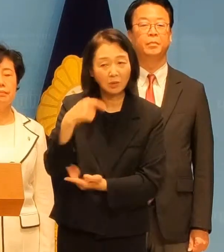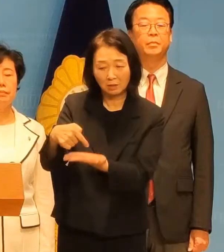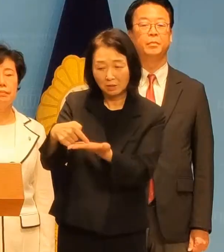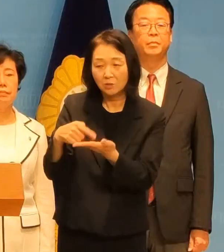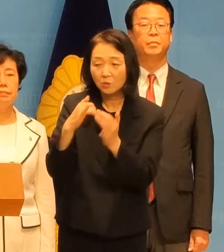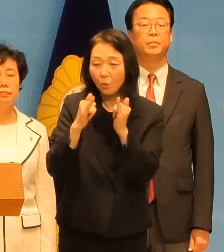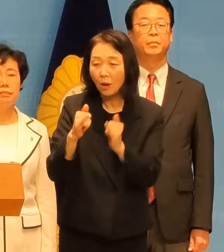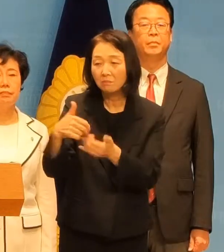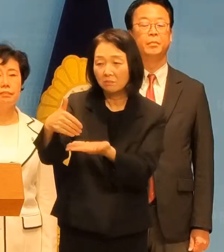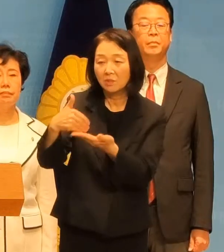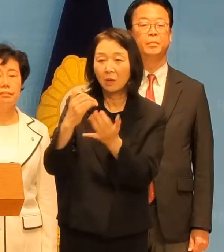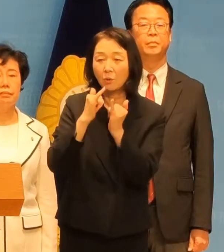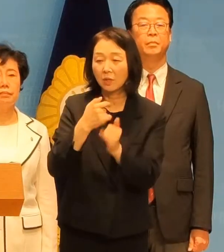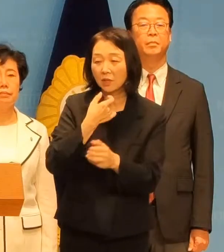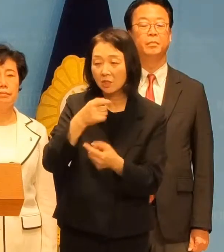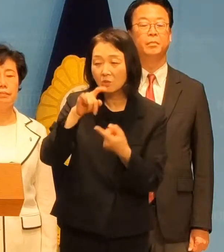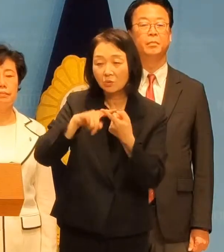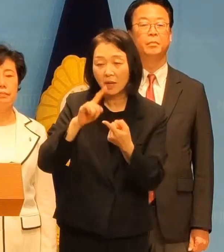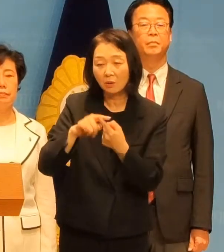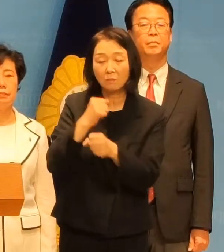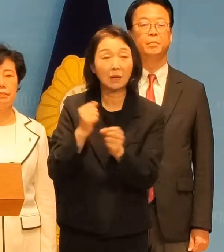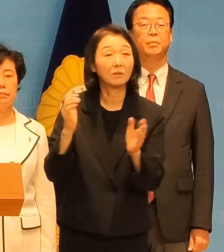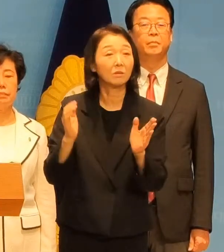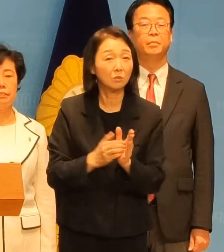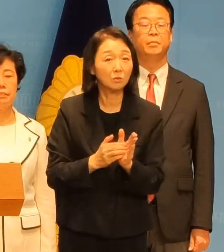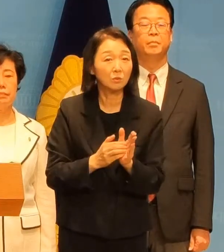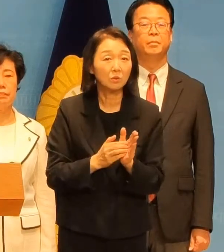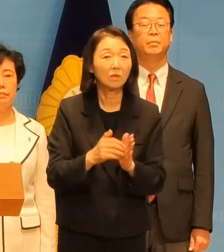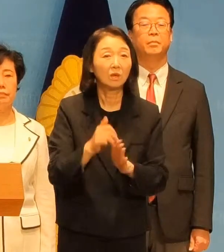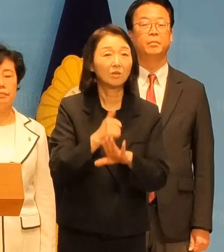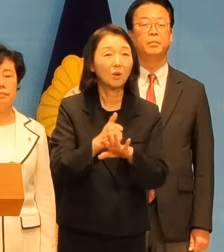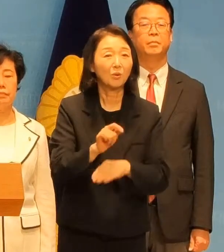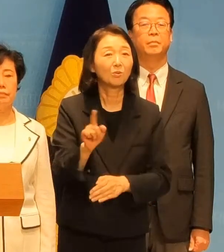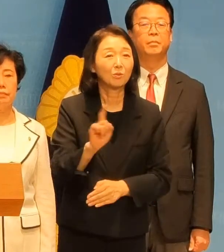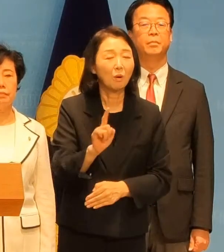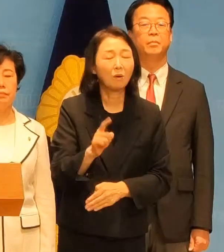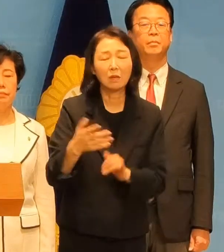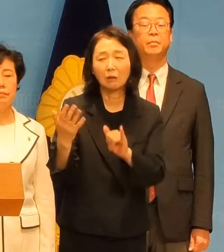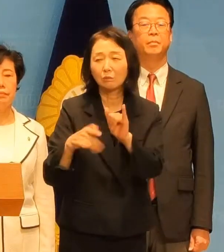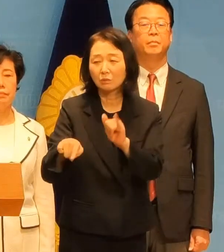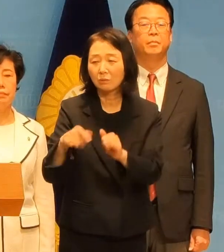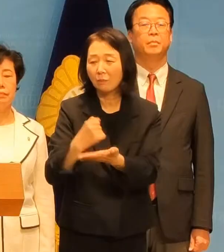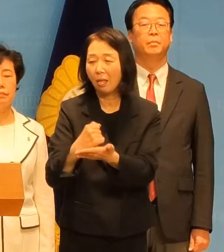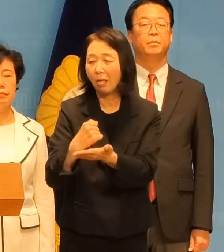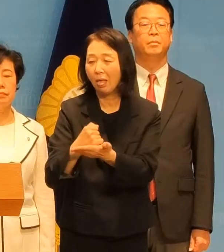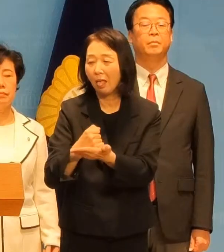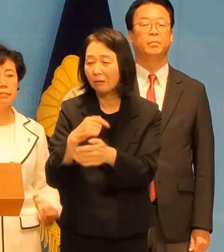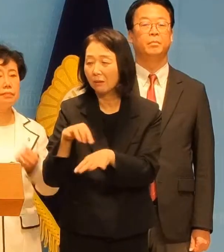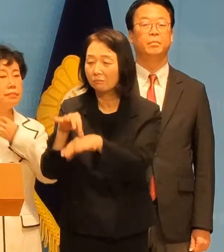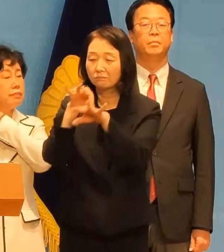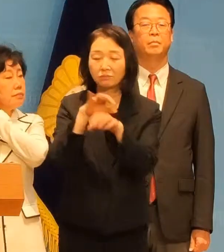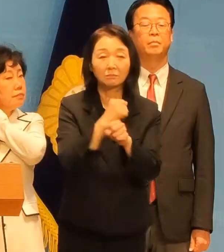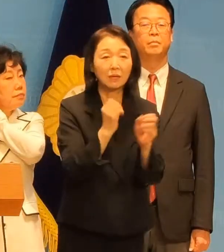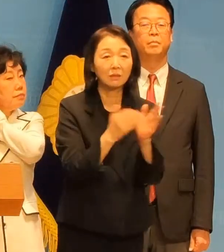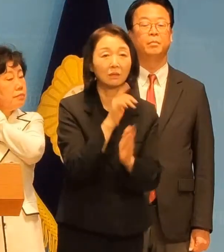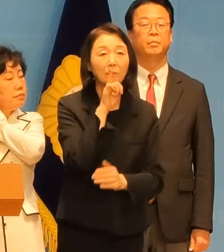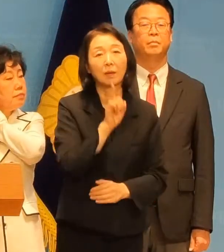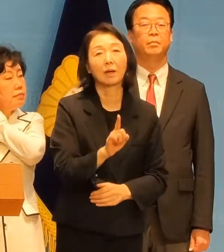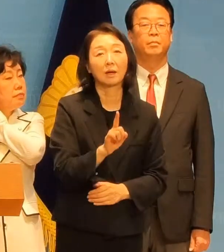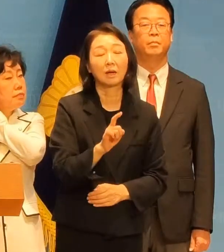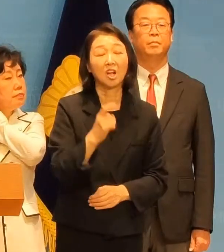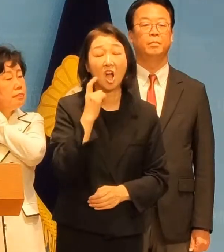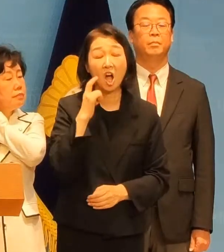토대로 만들고 있다. 한마디로 그냥 시장에서 나오는 얘기 갖고서 그냥 만든 거다 하는 허위